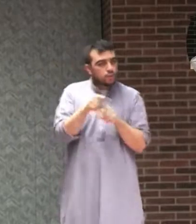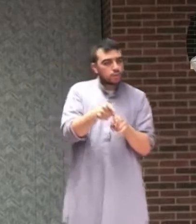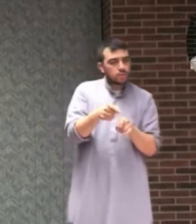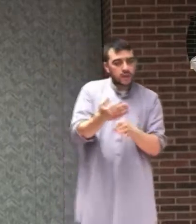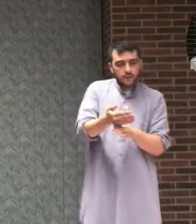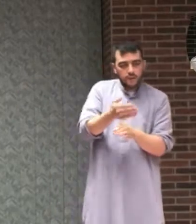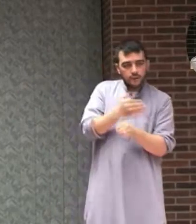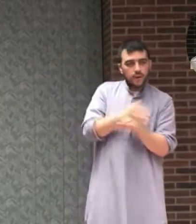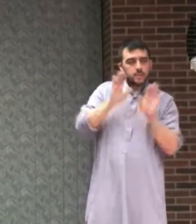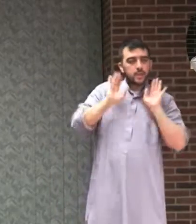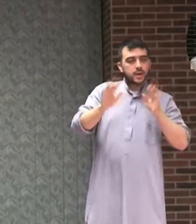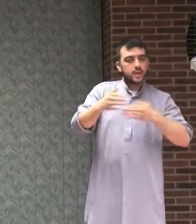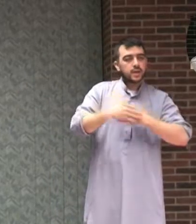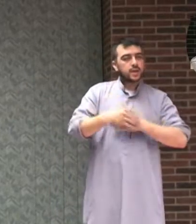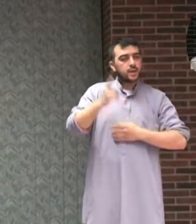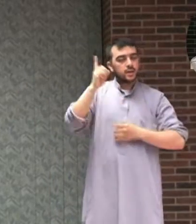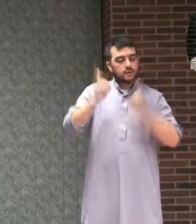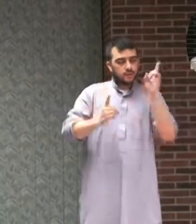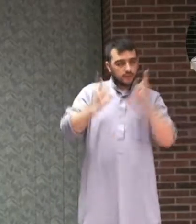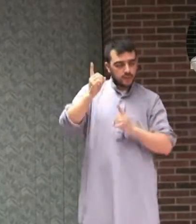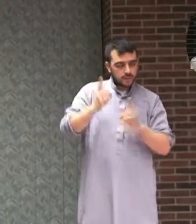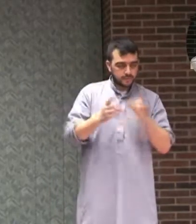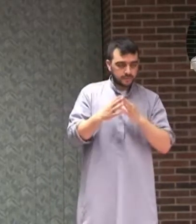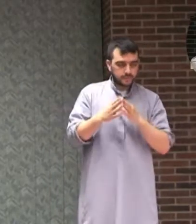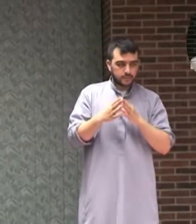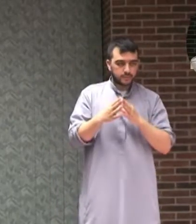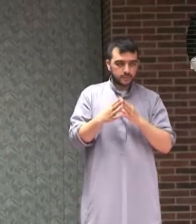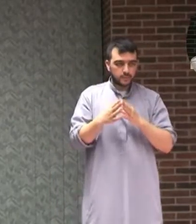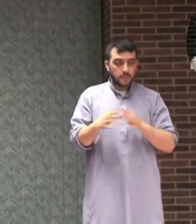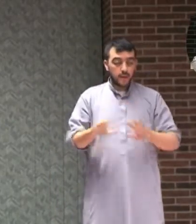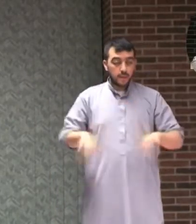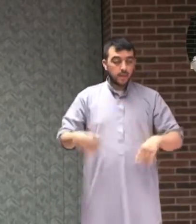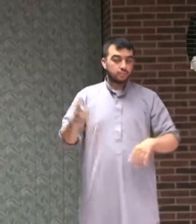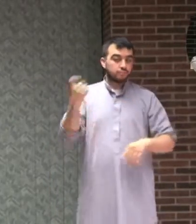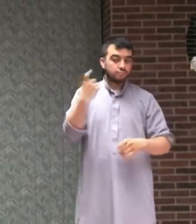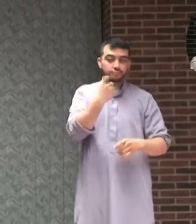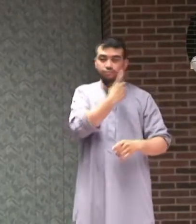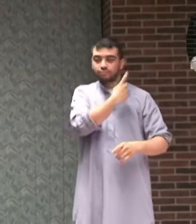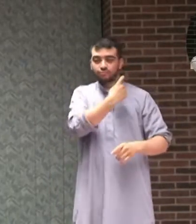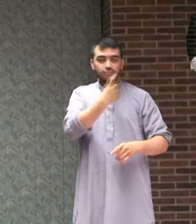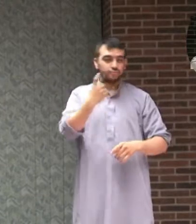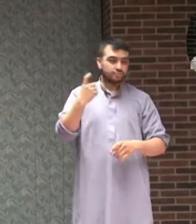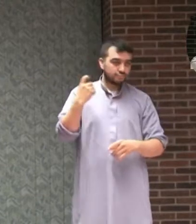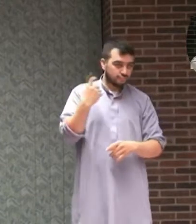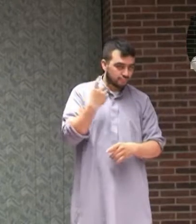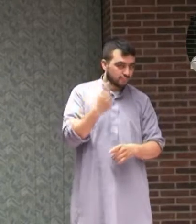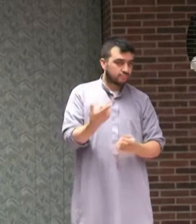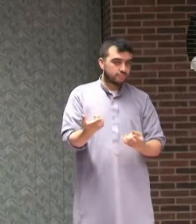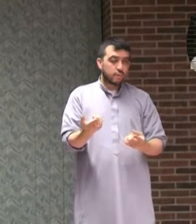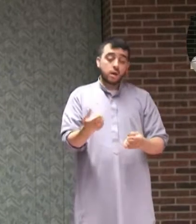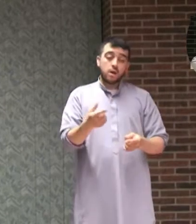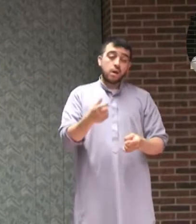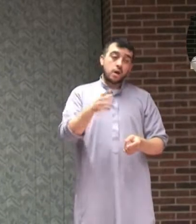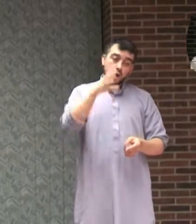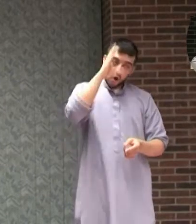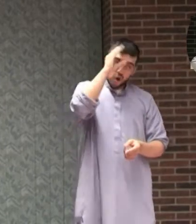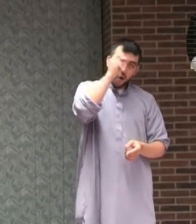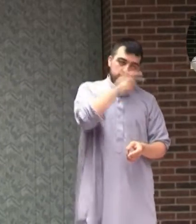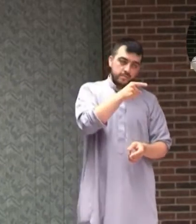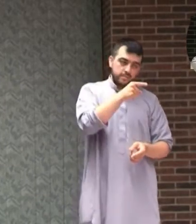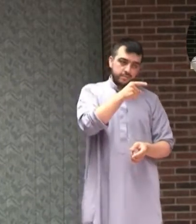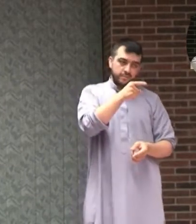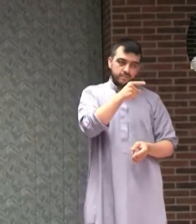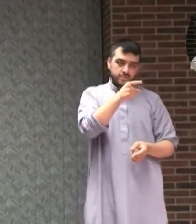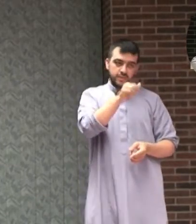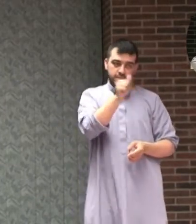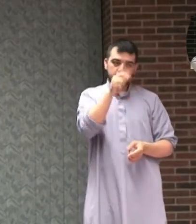lave de l'ablution majeure, ensuite il se parfume. Évidemment, cela équivaut pour